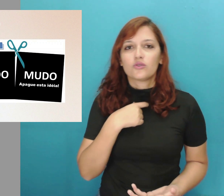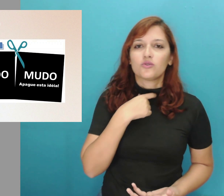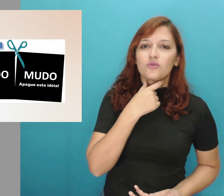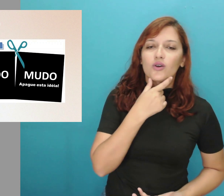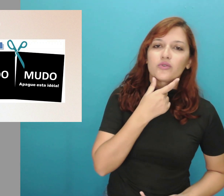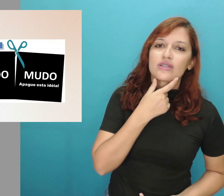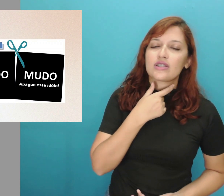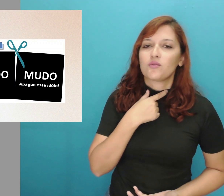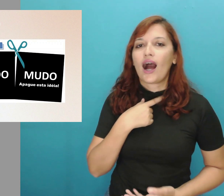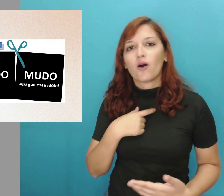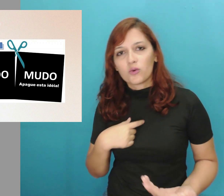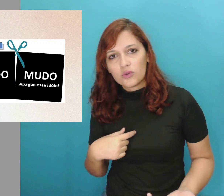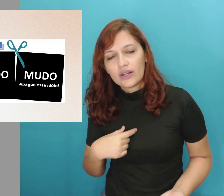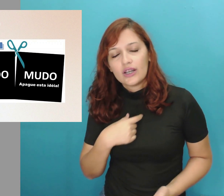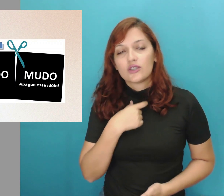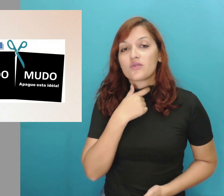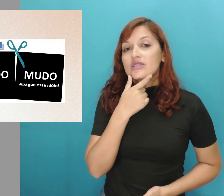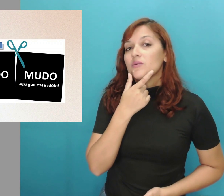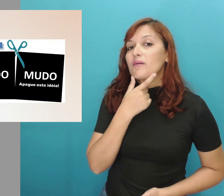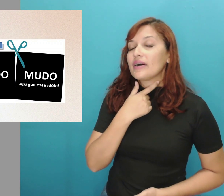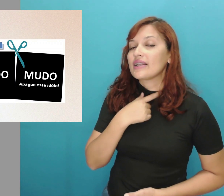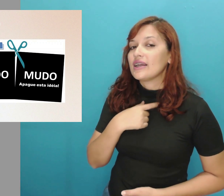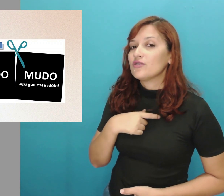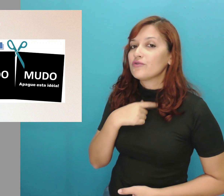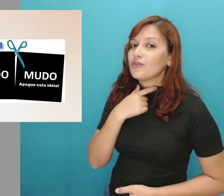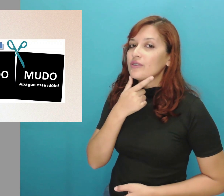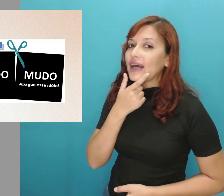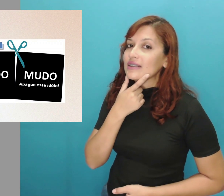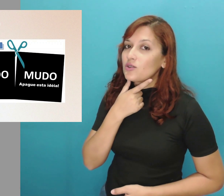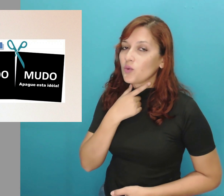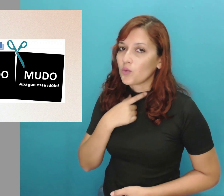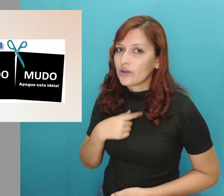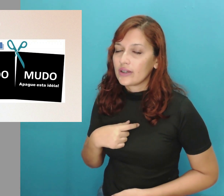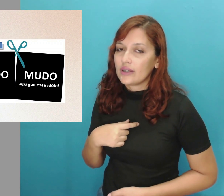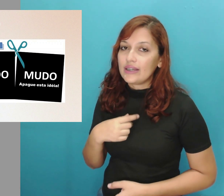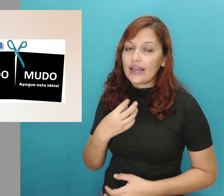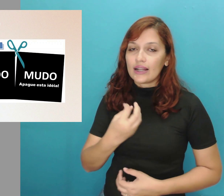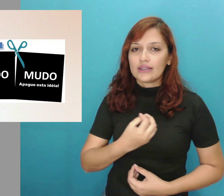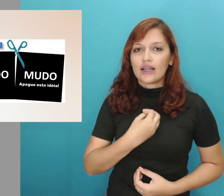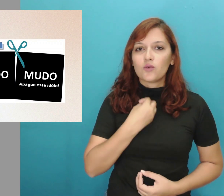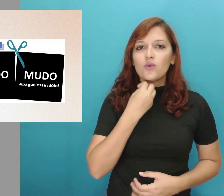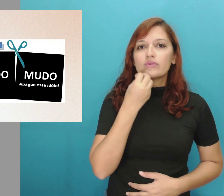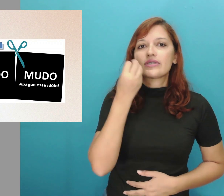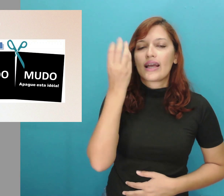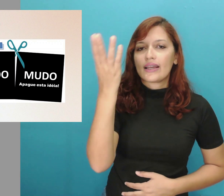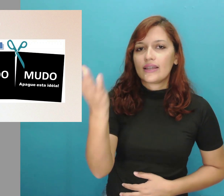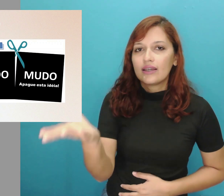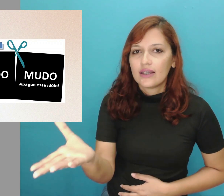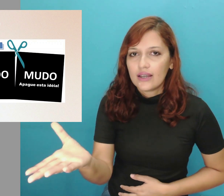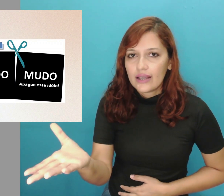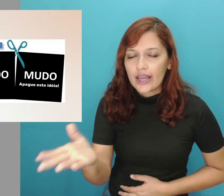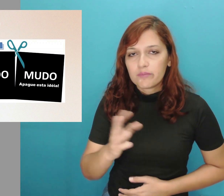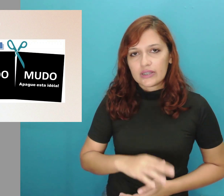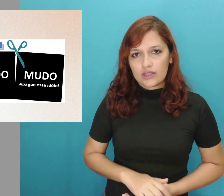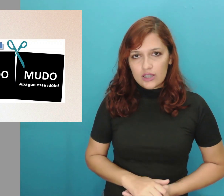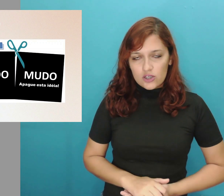ou aconteceu algo no seu aparelho fonador e ela não consegue emitir